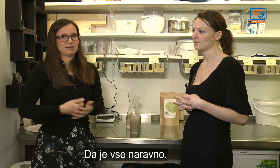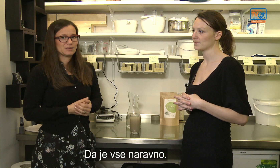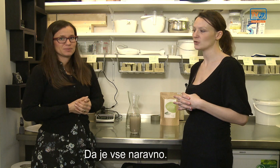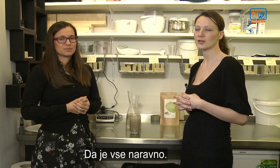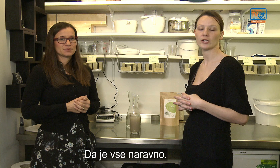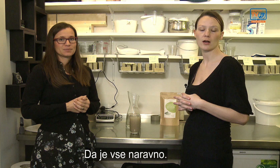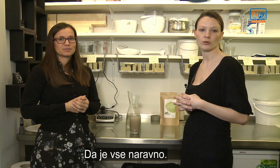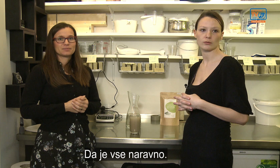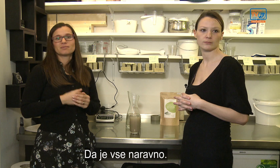Da je vse v naravno.